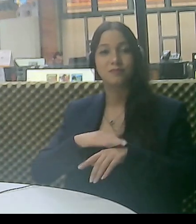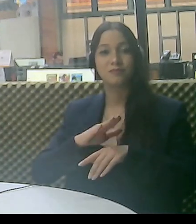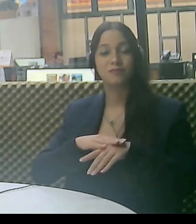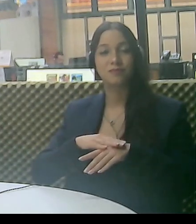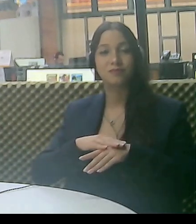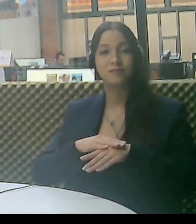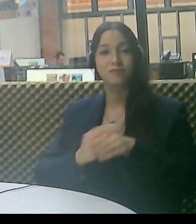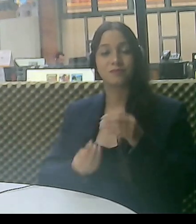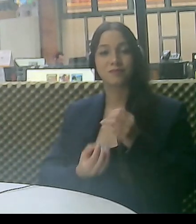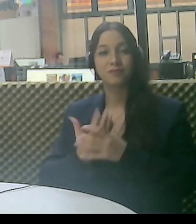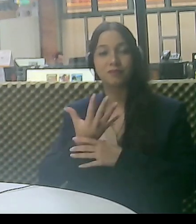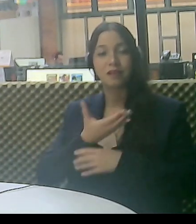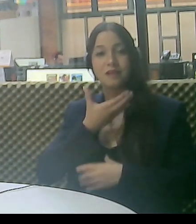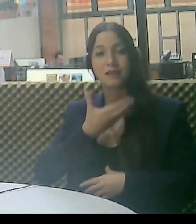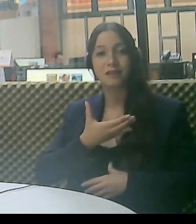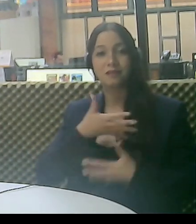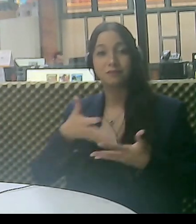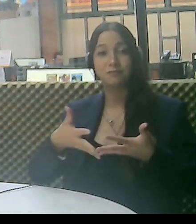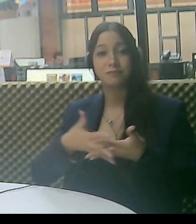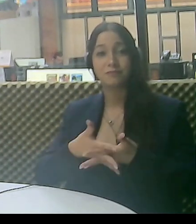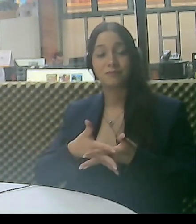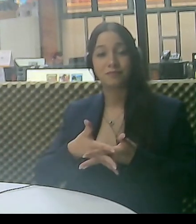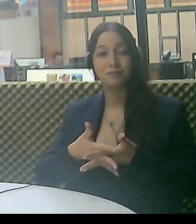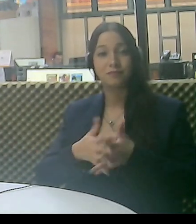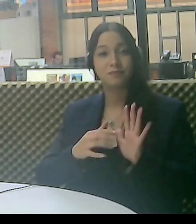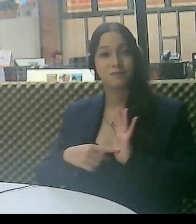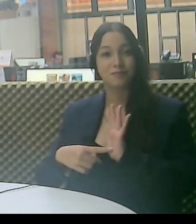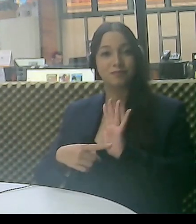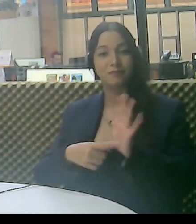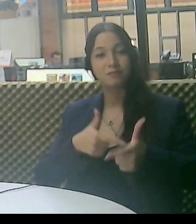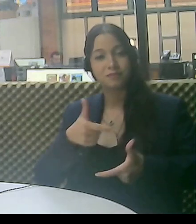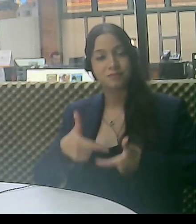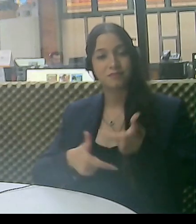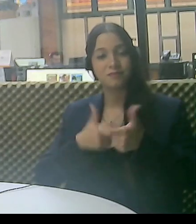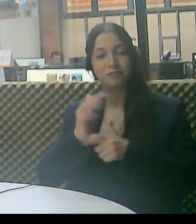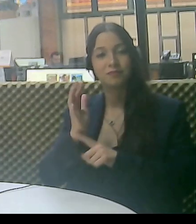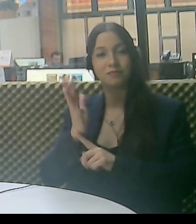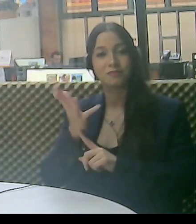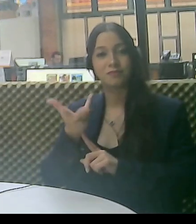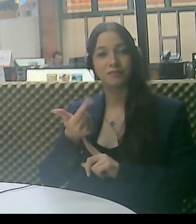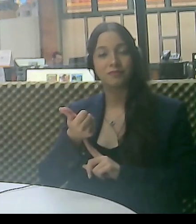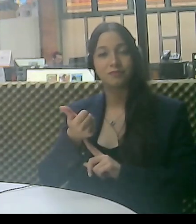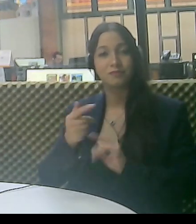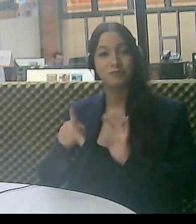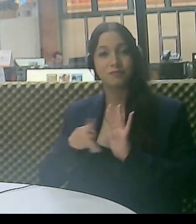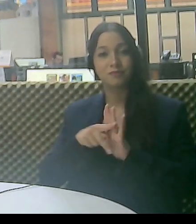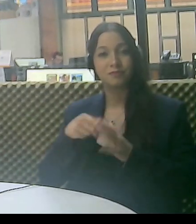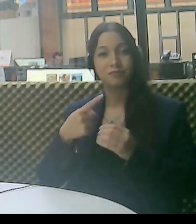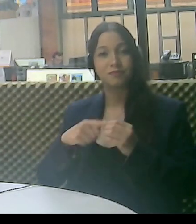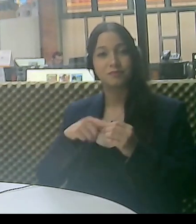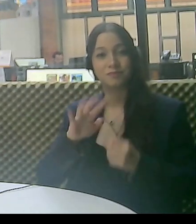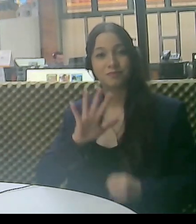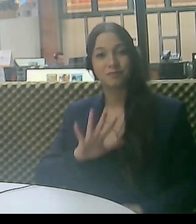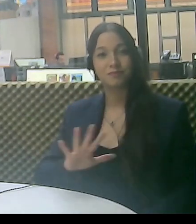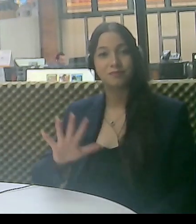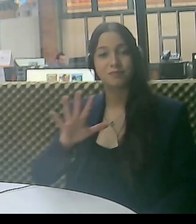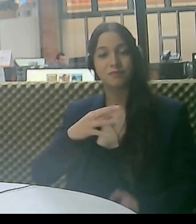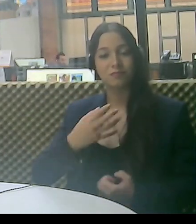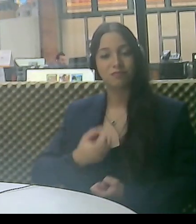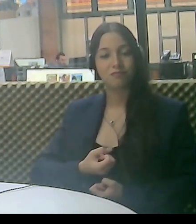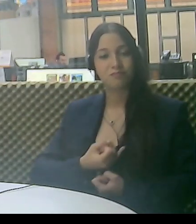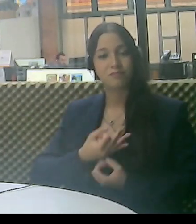presépios natalinos, proporcionando um espaço para a exposição dos trabalhos dos artistas locais e da região, despertando